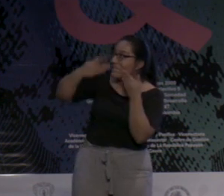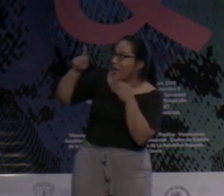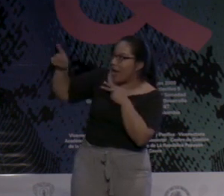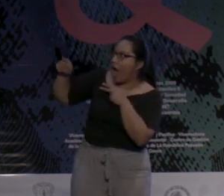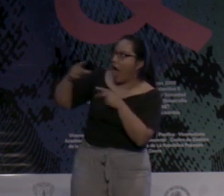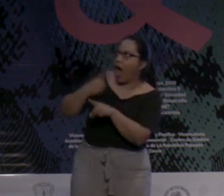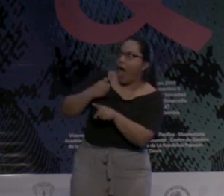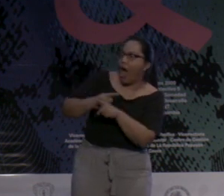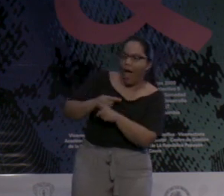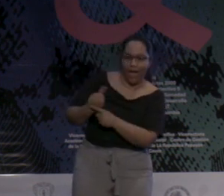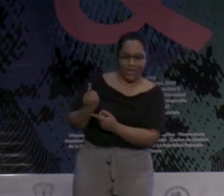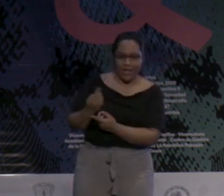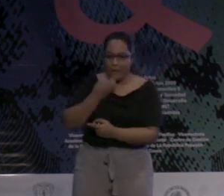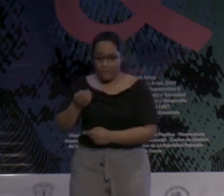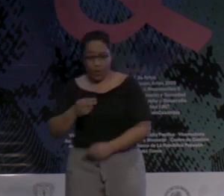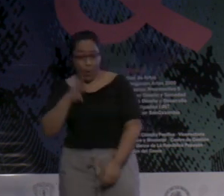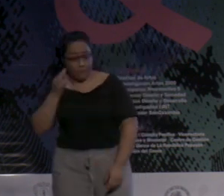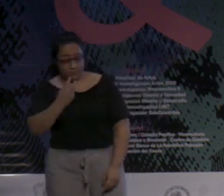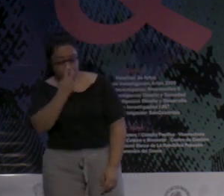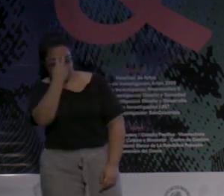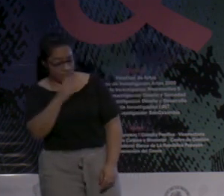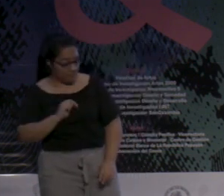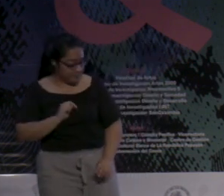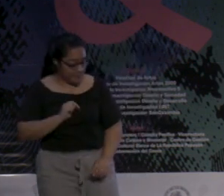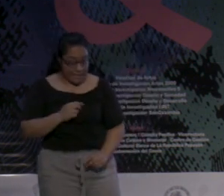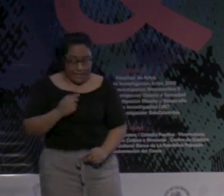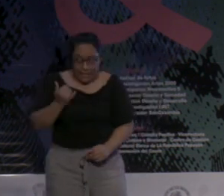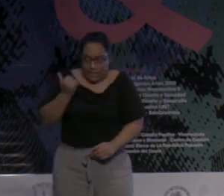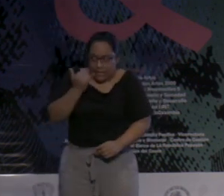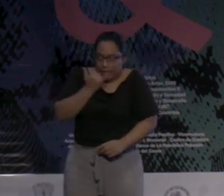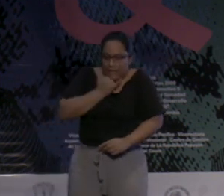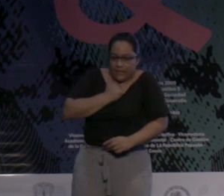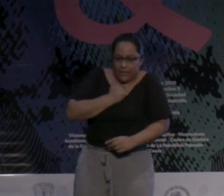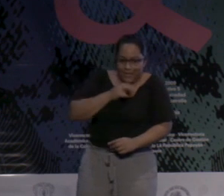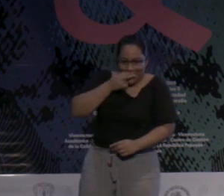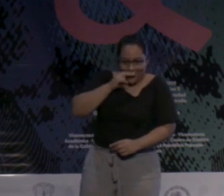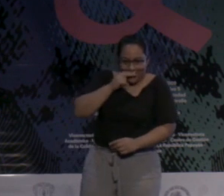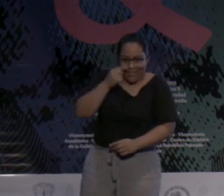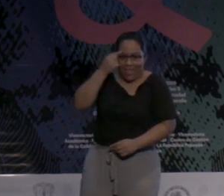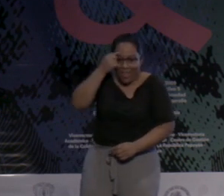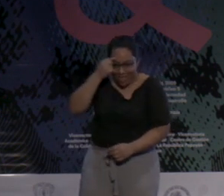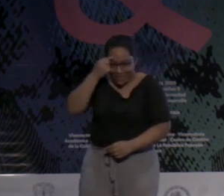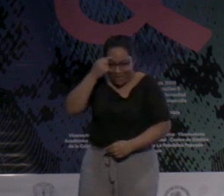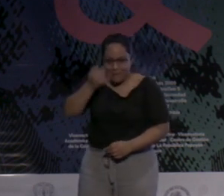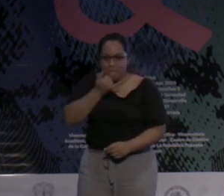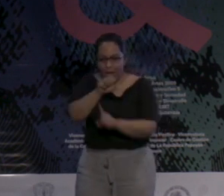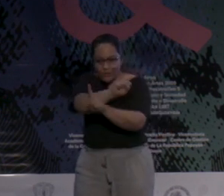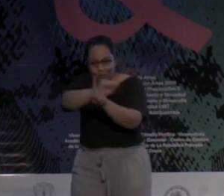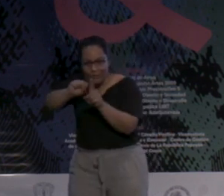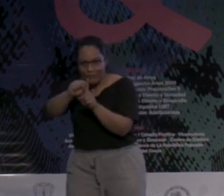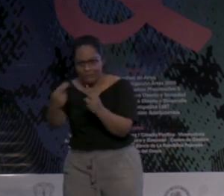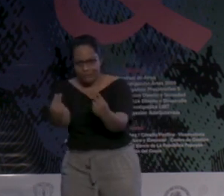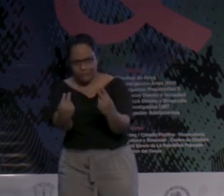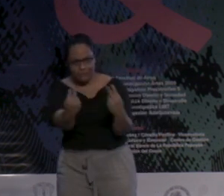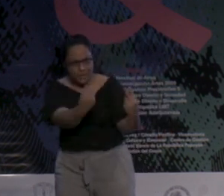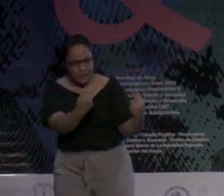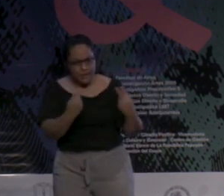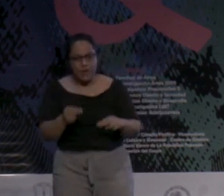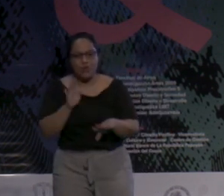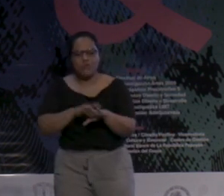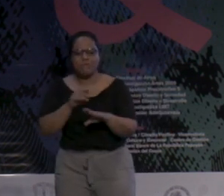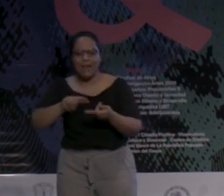inscribimos en la sociedad va a ser ese espejo. El niño en la escuela sabe que lo que está haciendo está bien, porque voltea a mirar